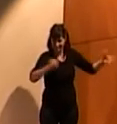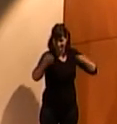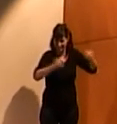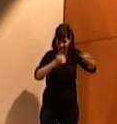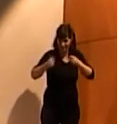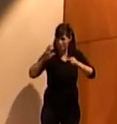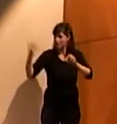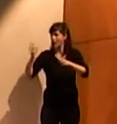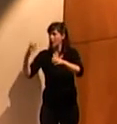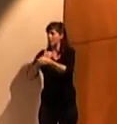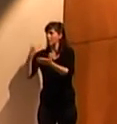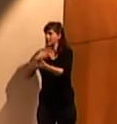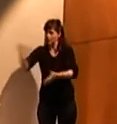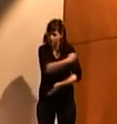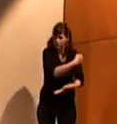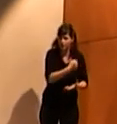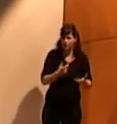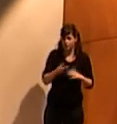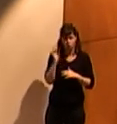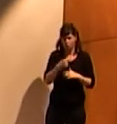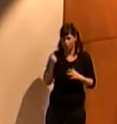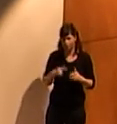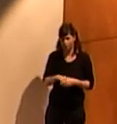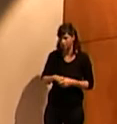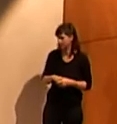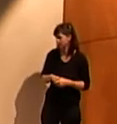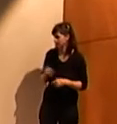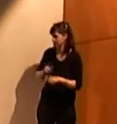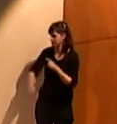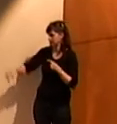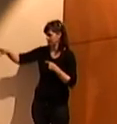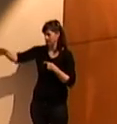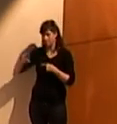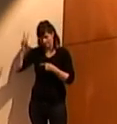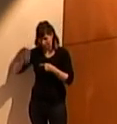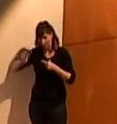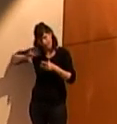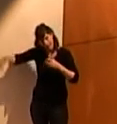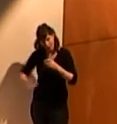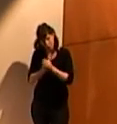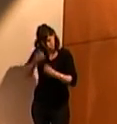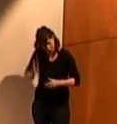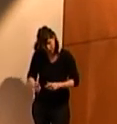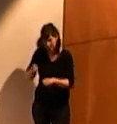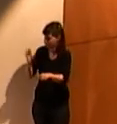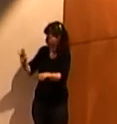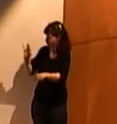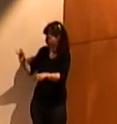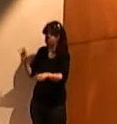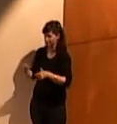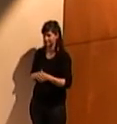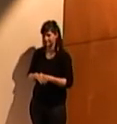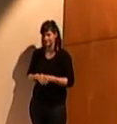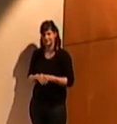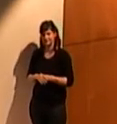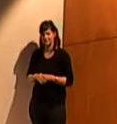passage à un moment. Voilà. Oui, c'est une véritable inclusion. Voilà. Puis on est passé de l'autre côté.